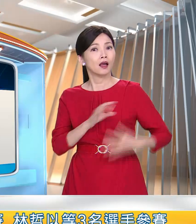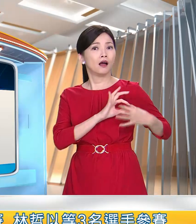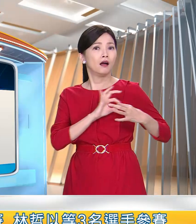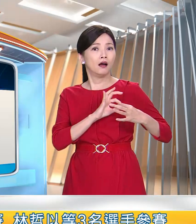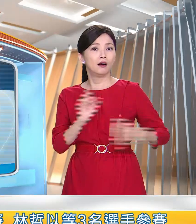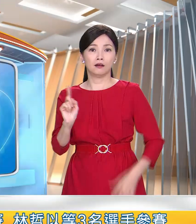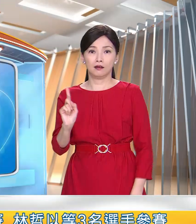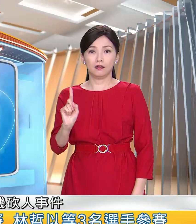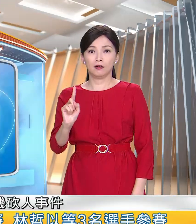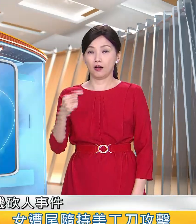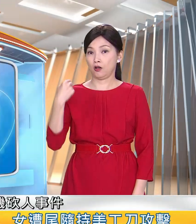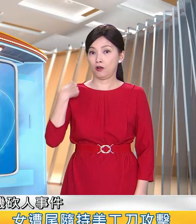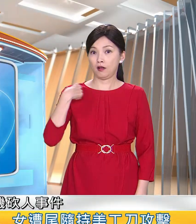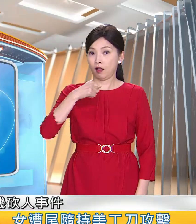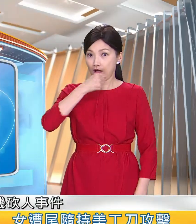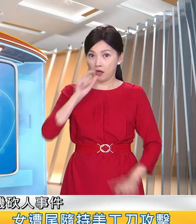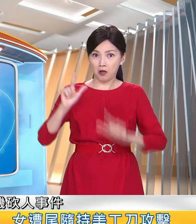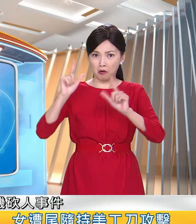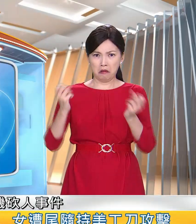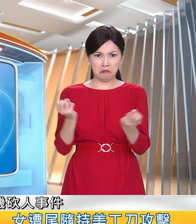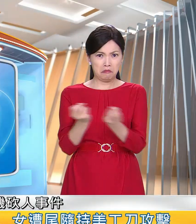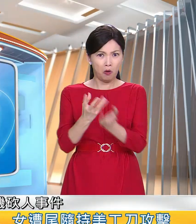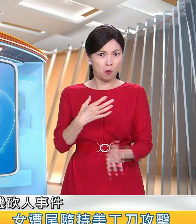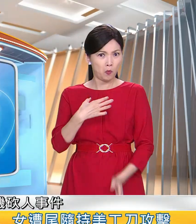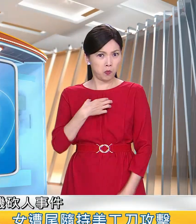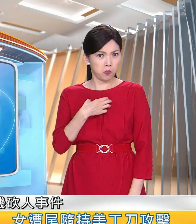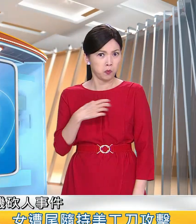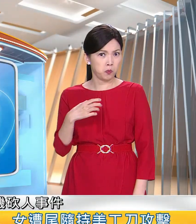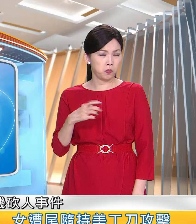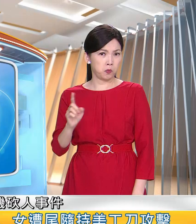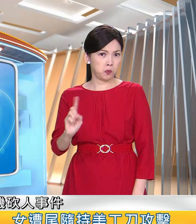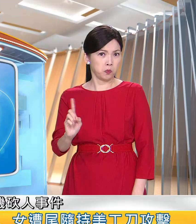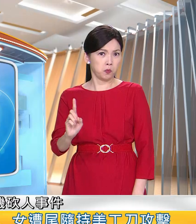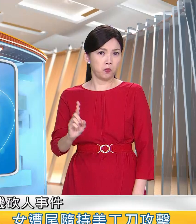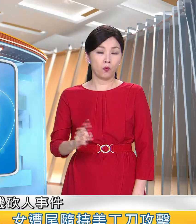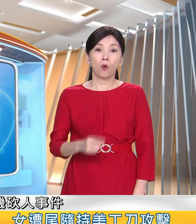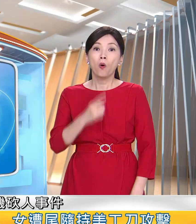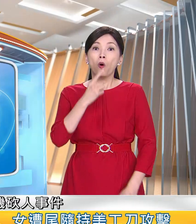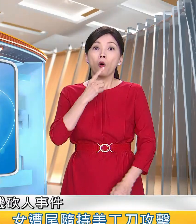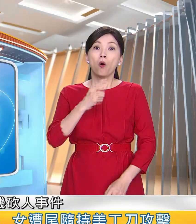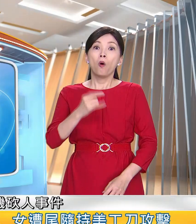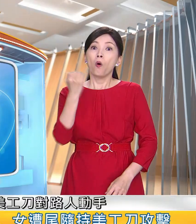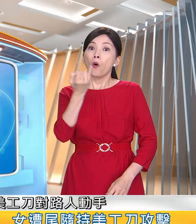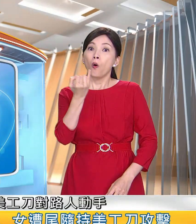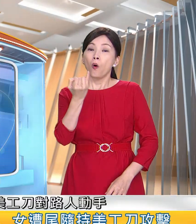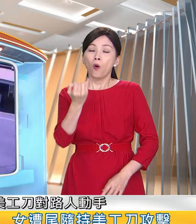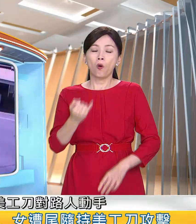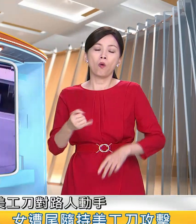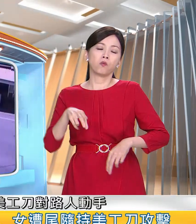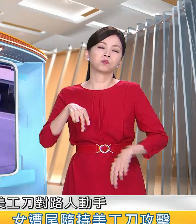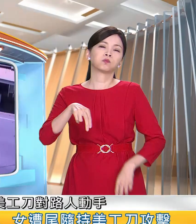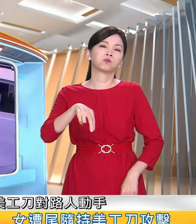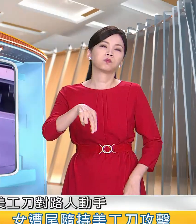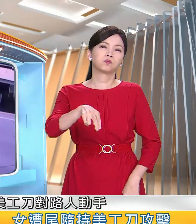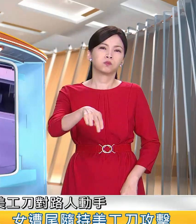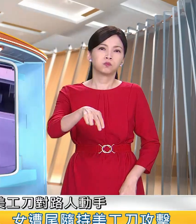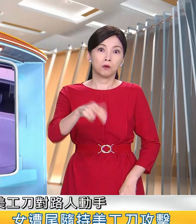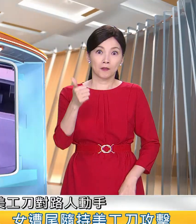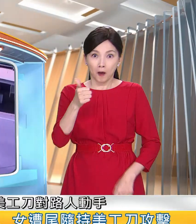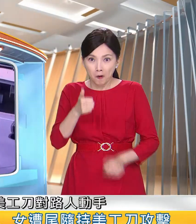继续来关心，台东昨天发生了随机砍人事件，一名男子突然拿着美工刀对